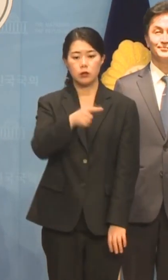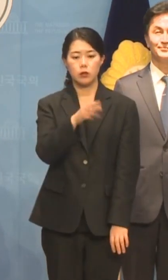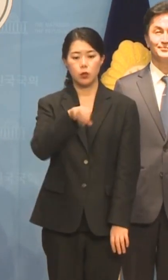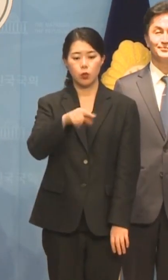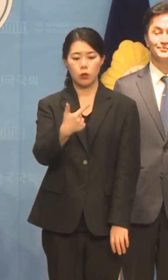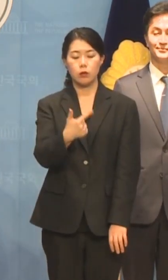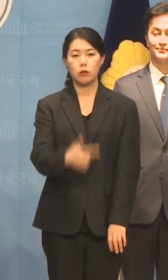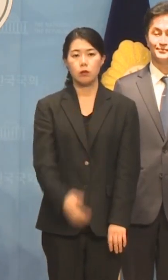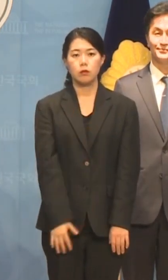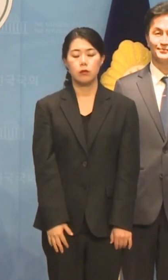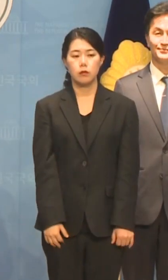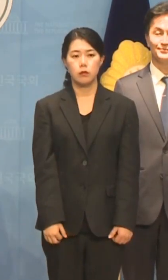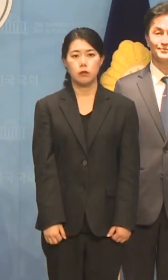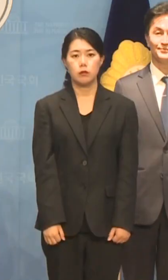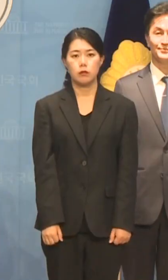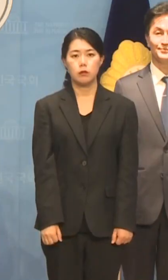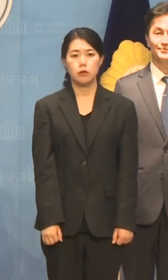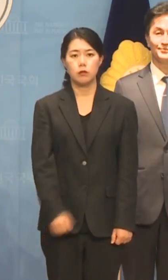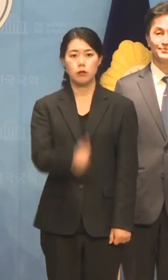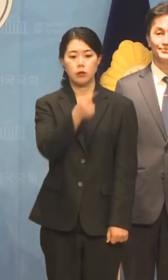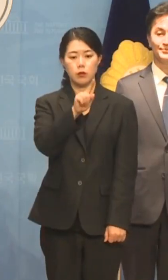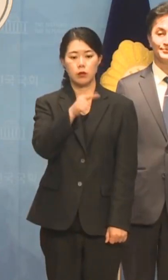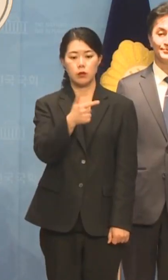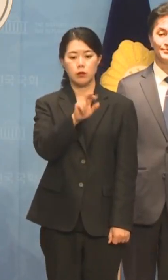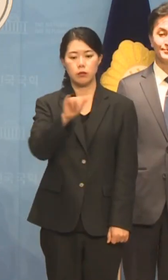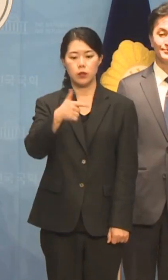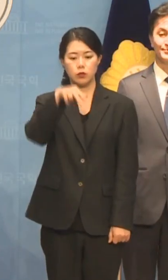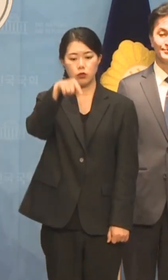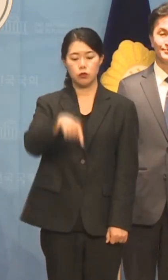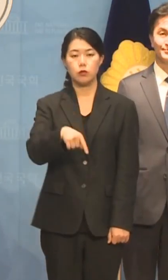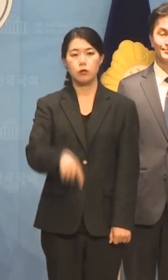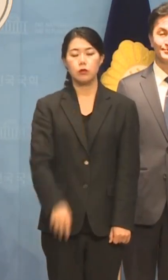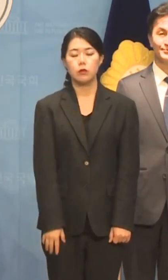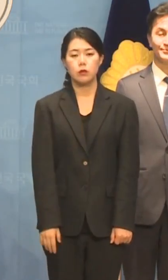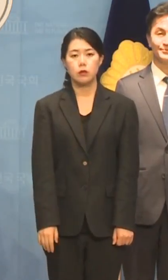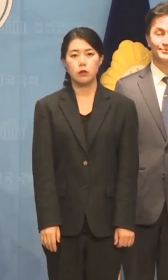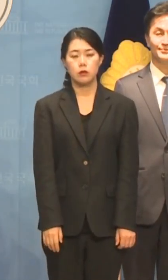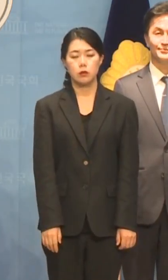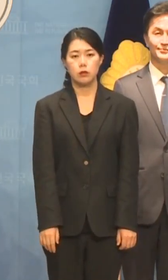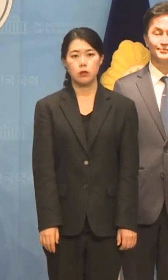박선원 위원님이십니다. 한민수 위원님이십니다.